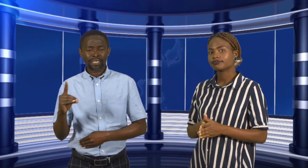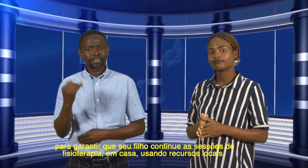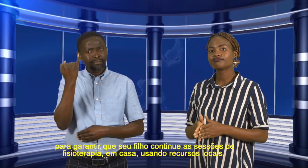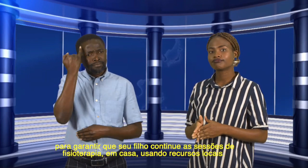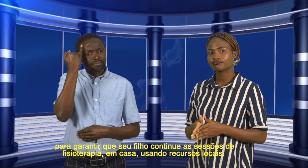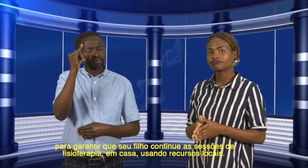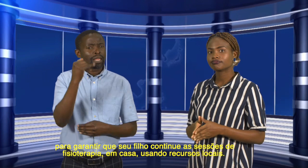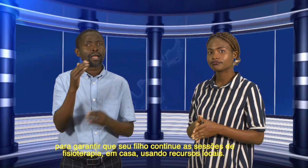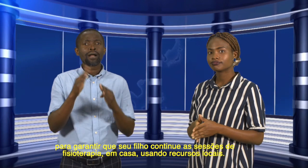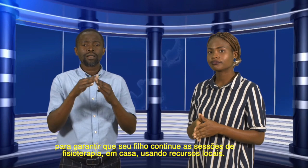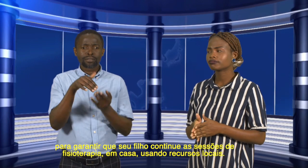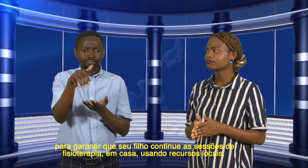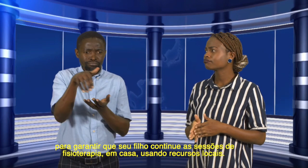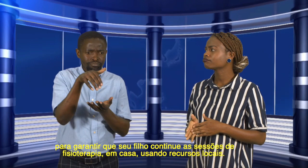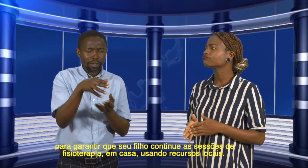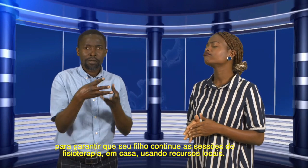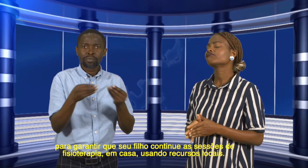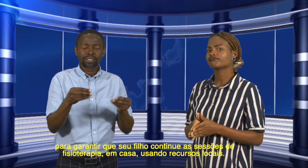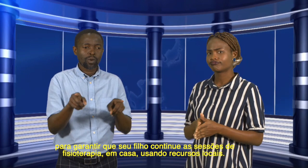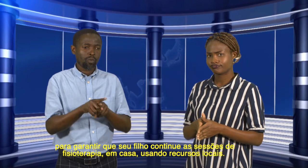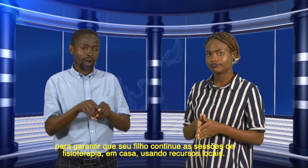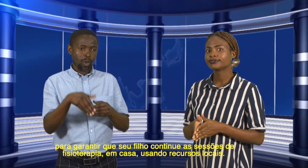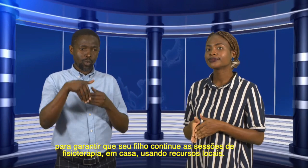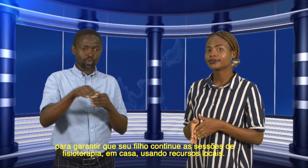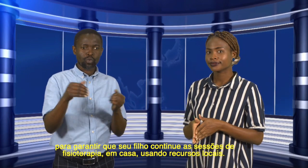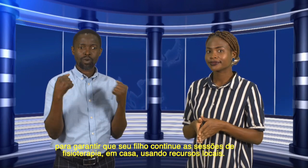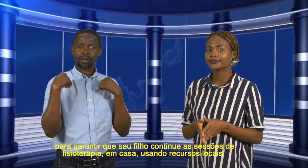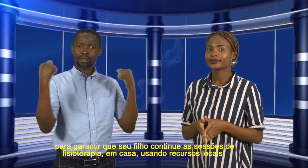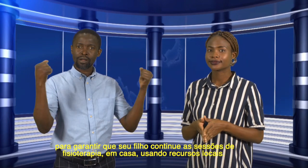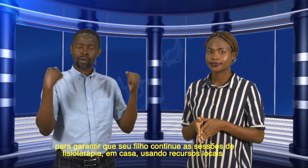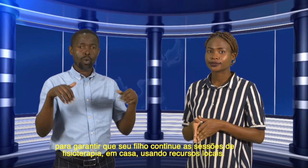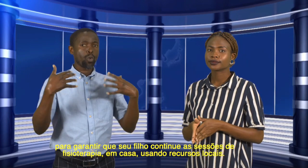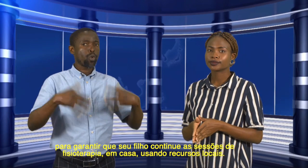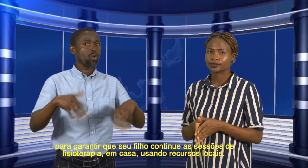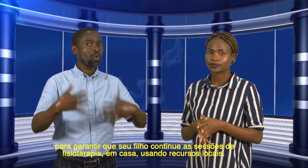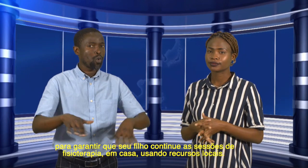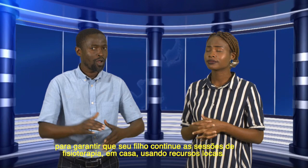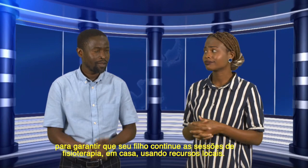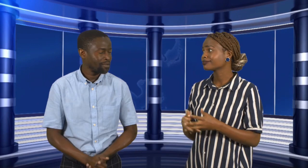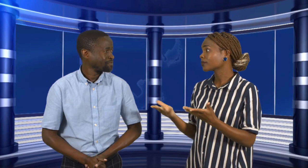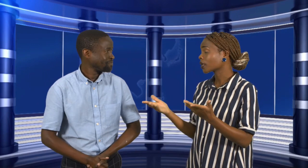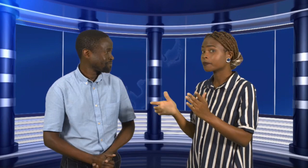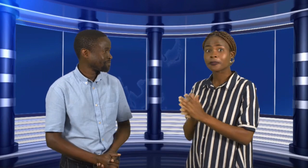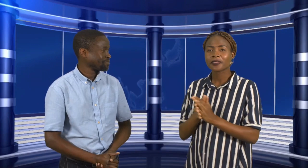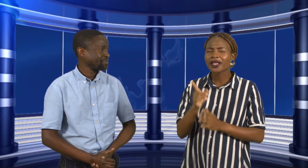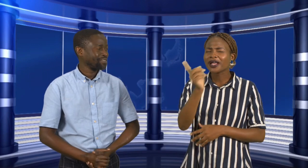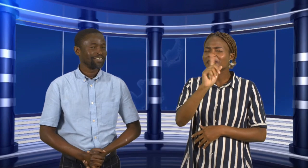para garantir que seu filho continue as sessões de fisioterapia em casa usando recursos locais.